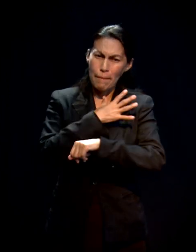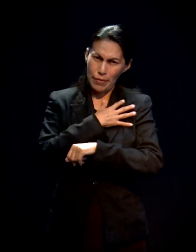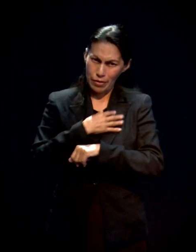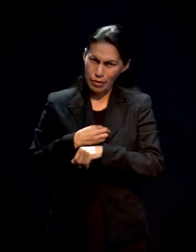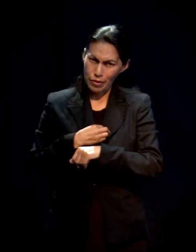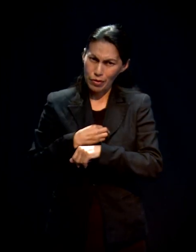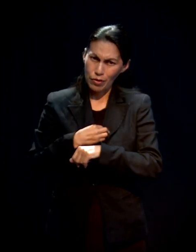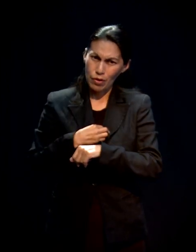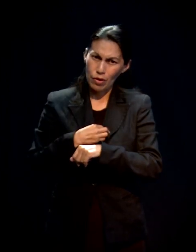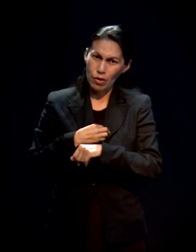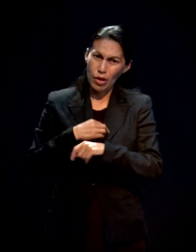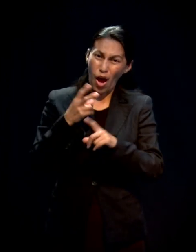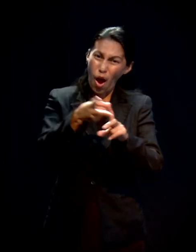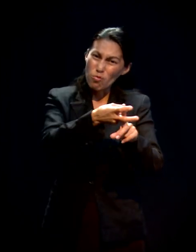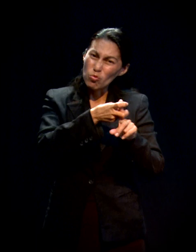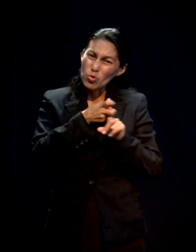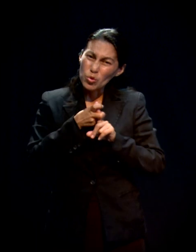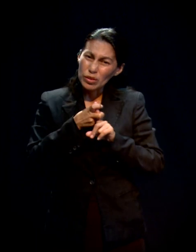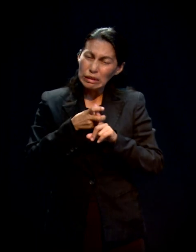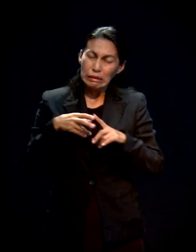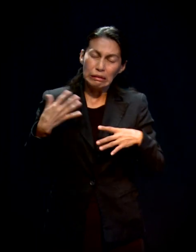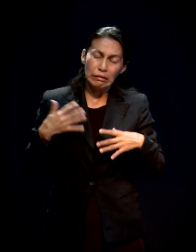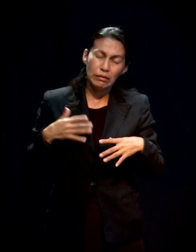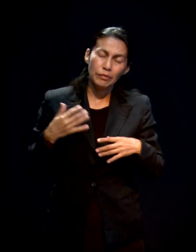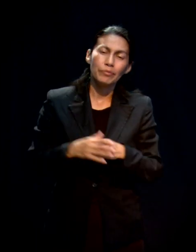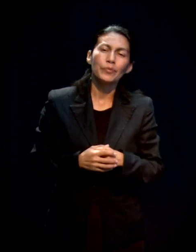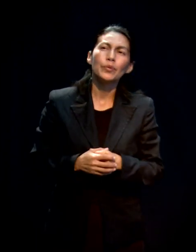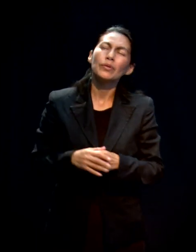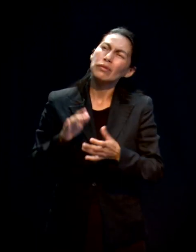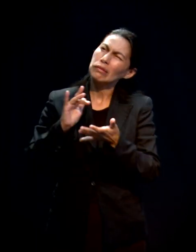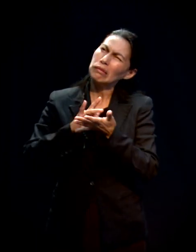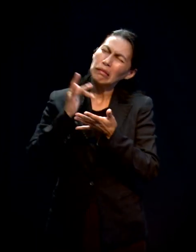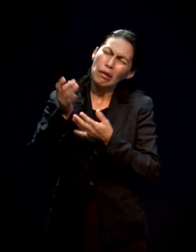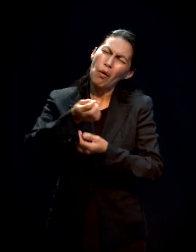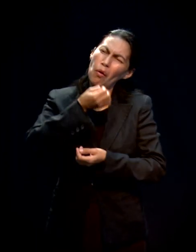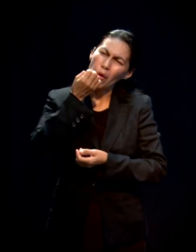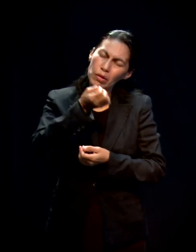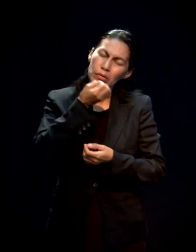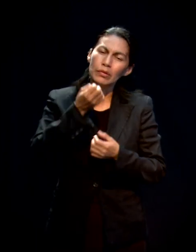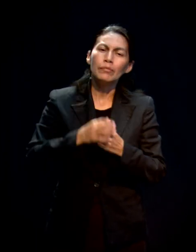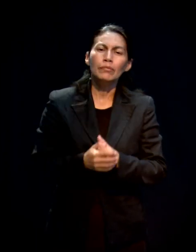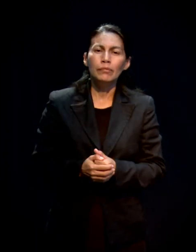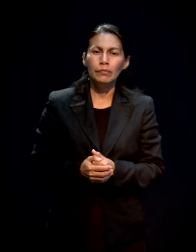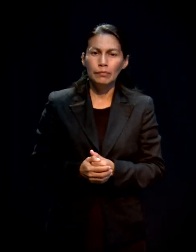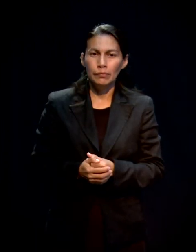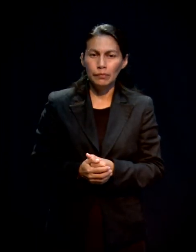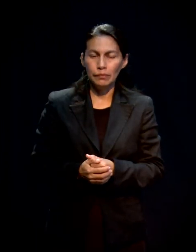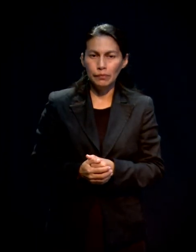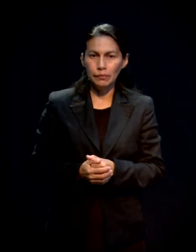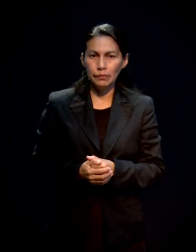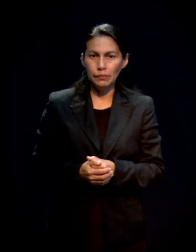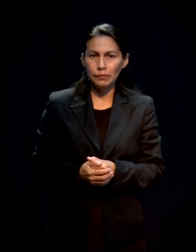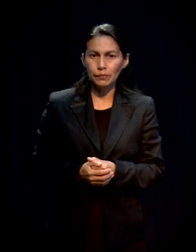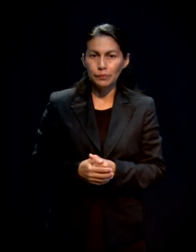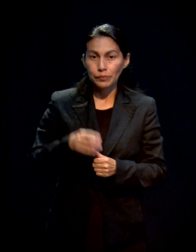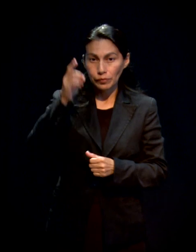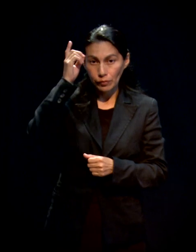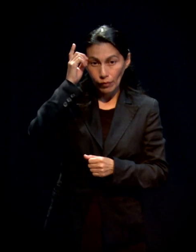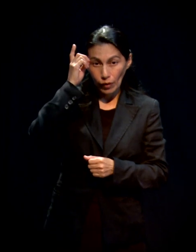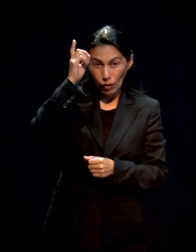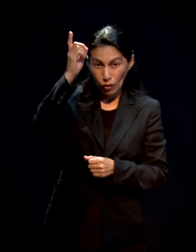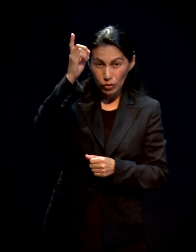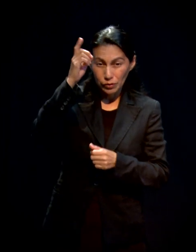que fueron secuestrados gracias por sus oraciones dios los siga